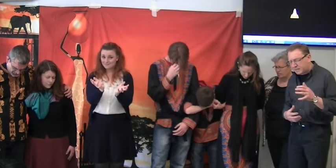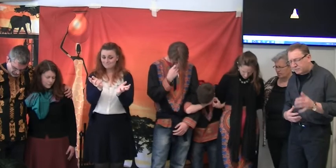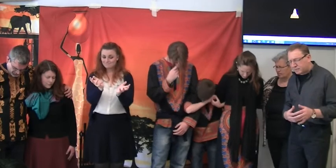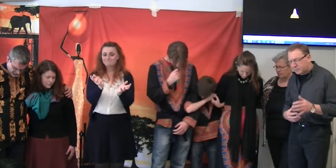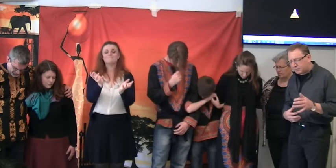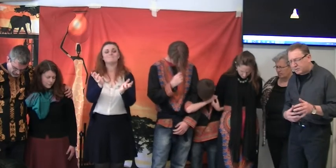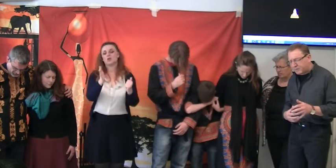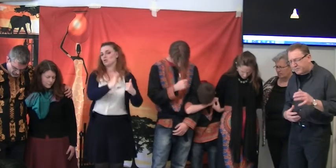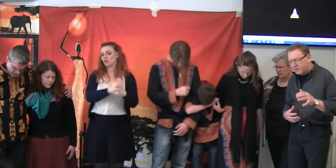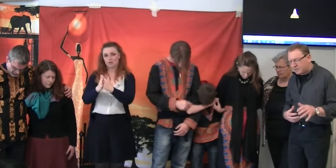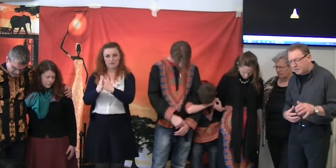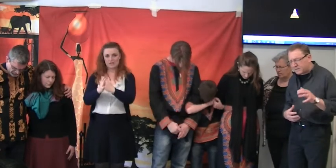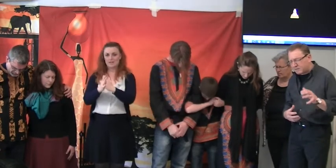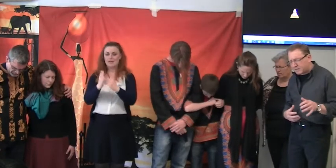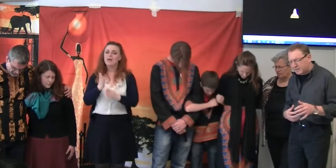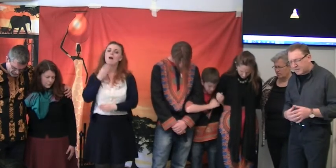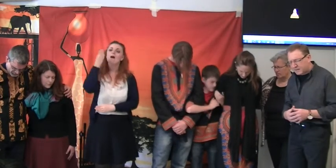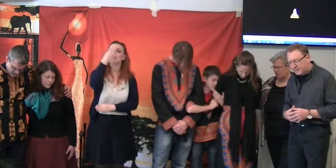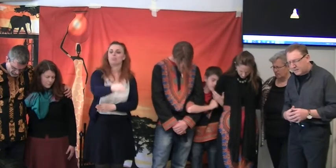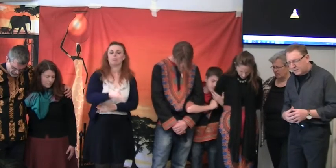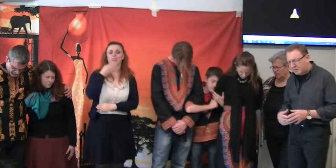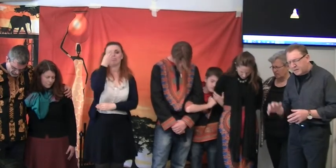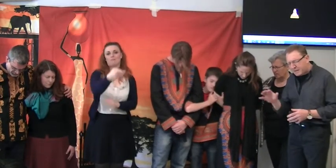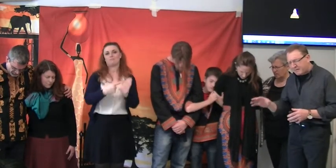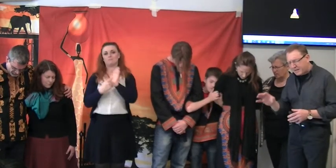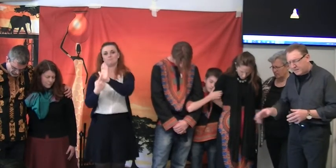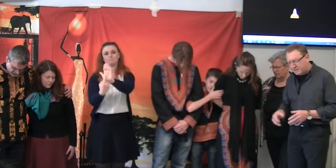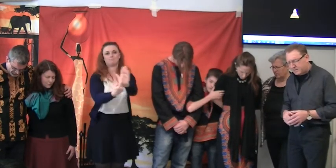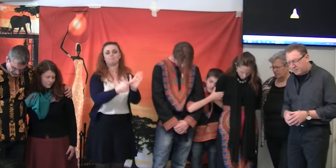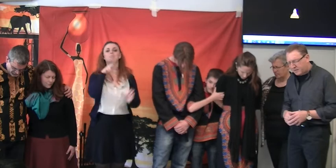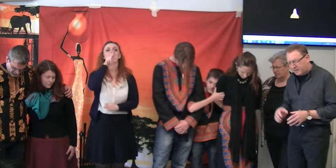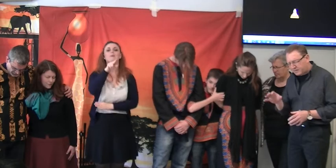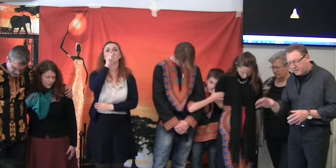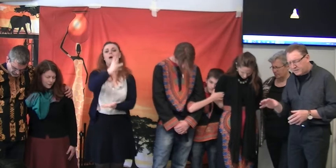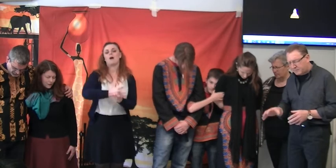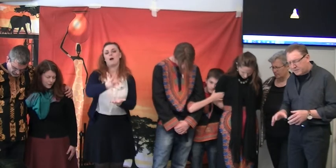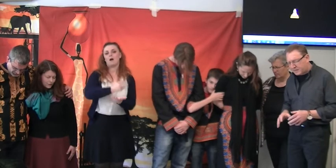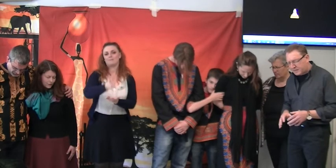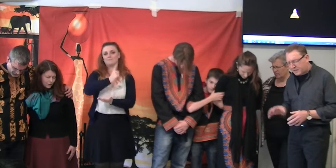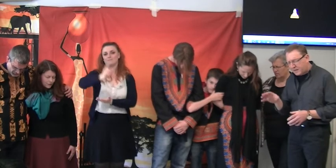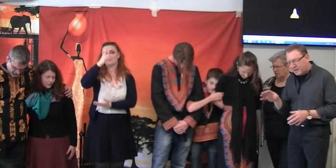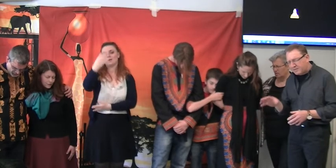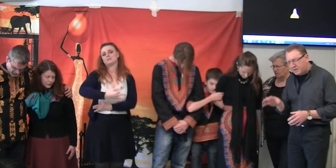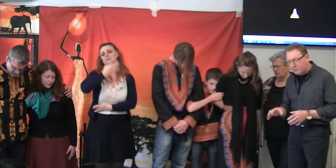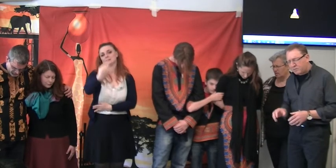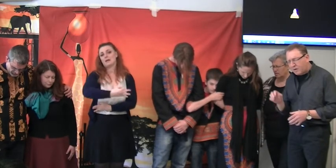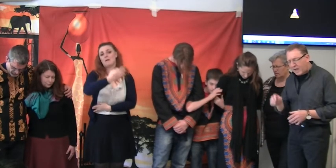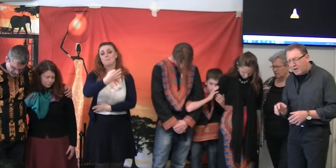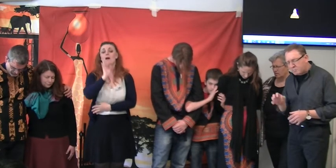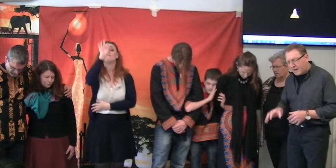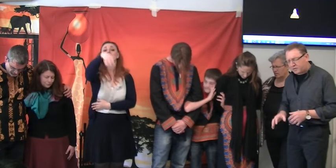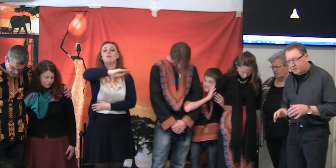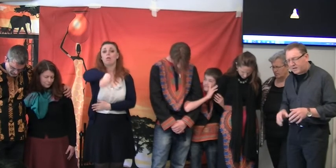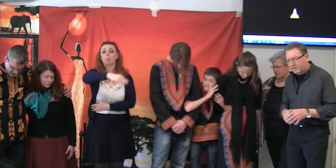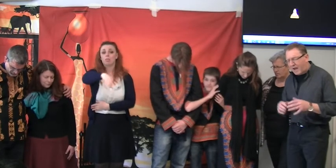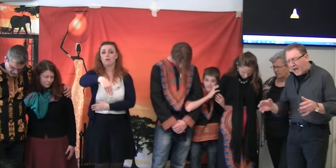e parlate di me fino all'estremità della terra. E noi vogliamo arrivare lì, Signore, fino all'estremità della terra. E la famiglia Longo è